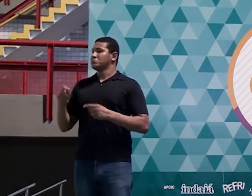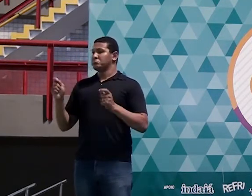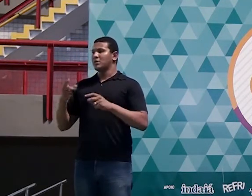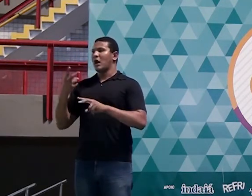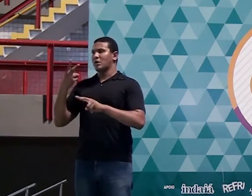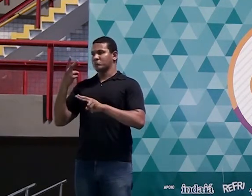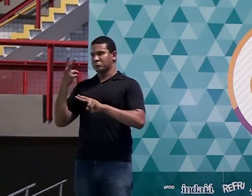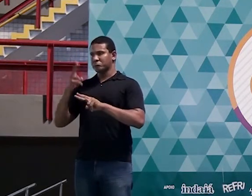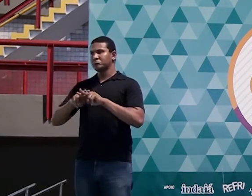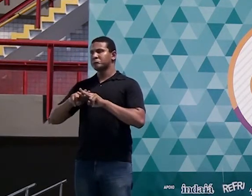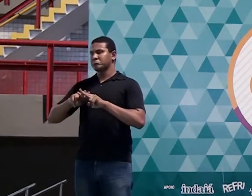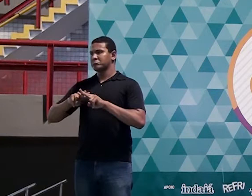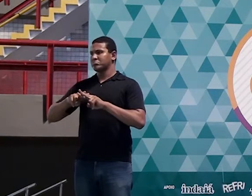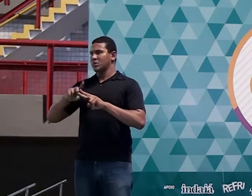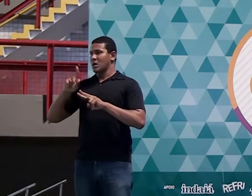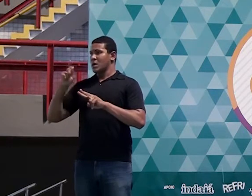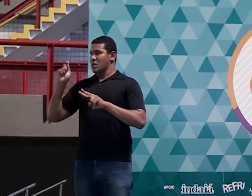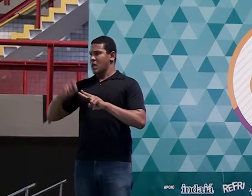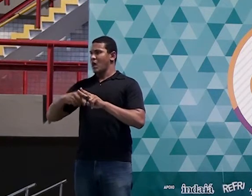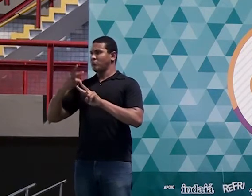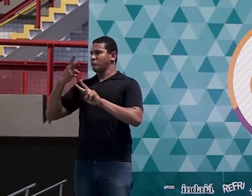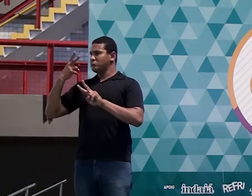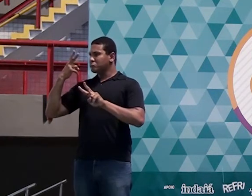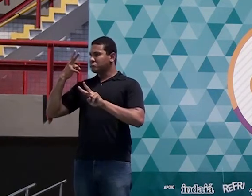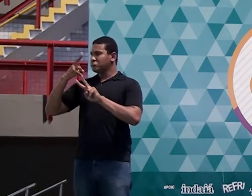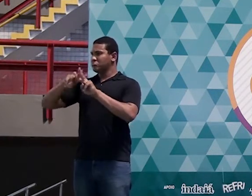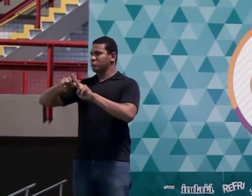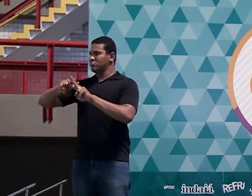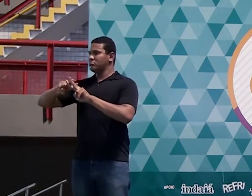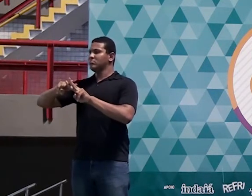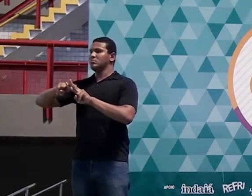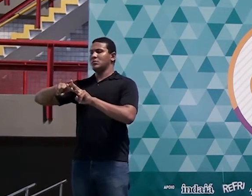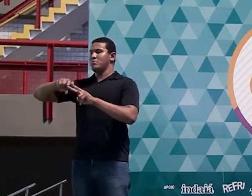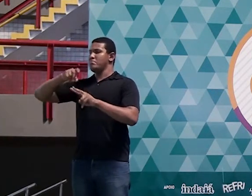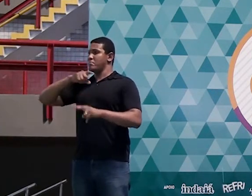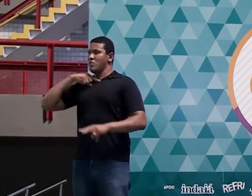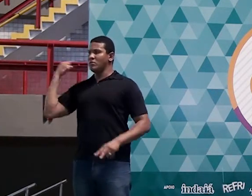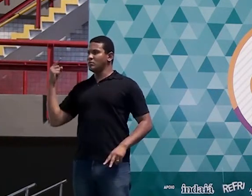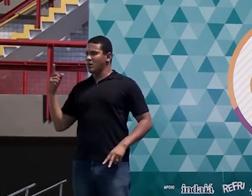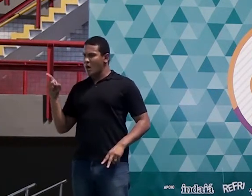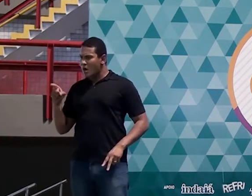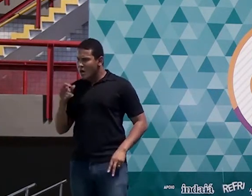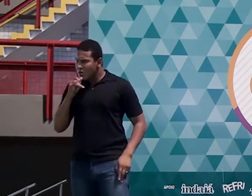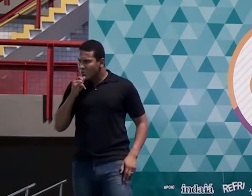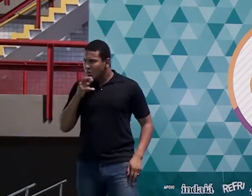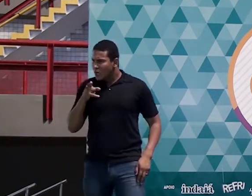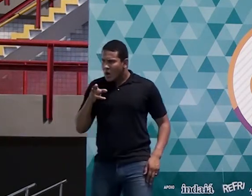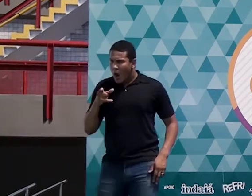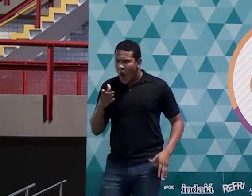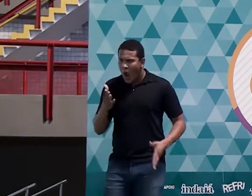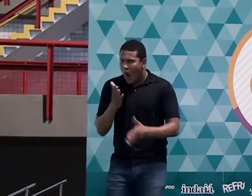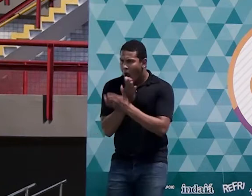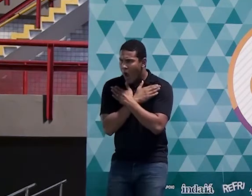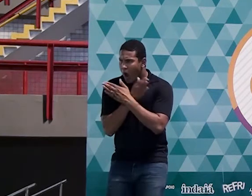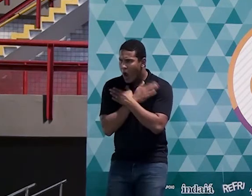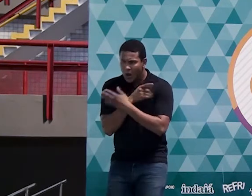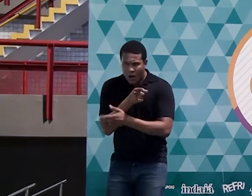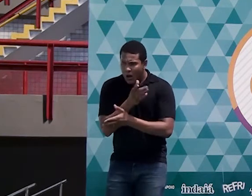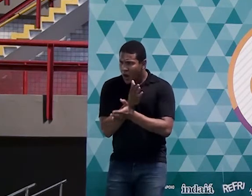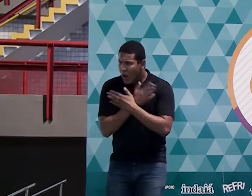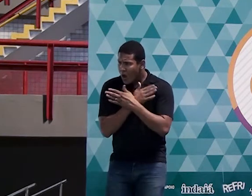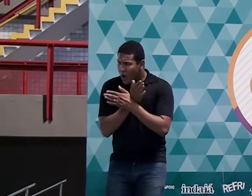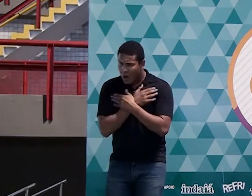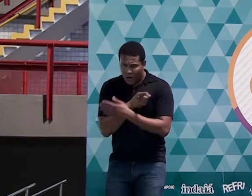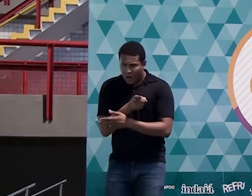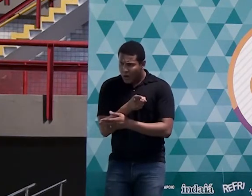de morte. Se uma pessoa fosse pegue sem trabalhar, ela era castigada. Mas se ela